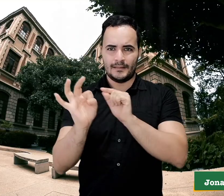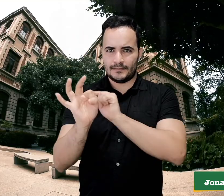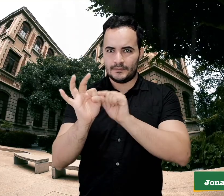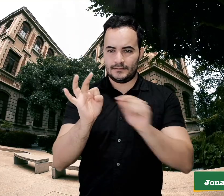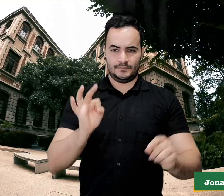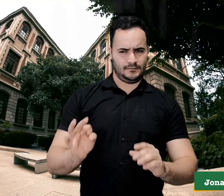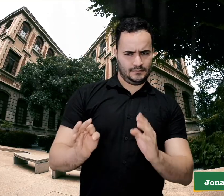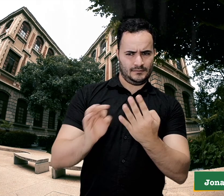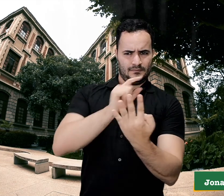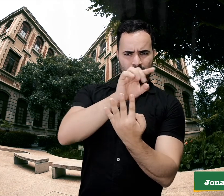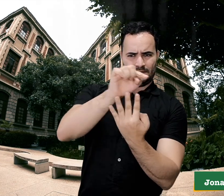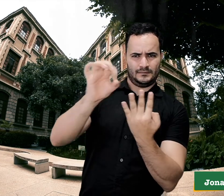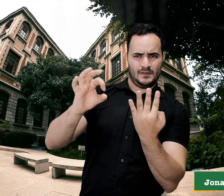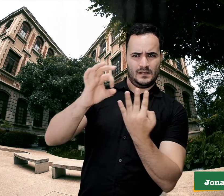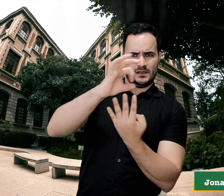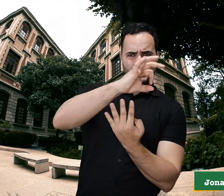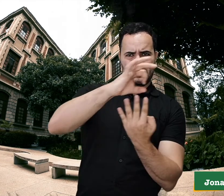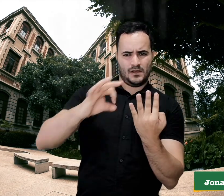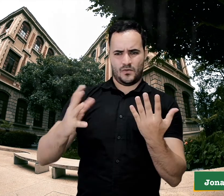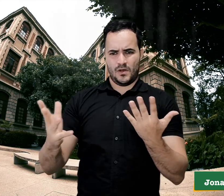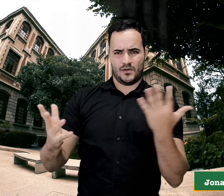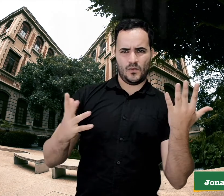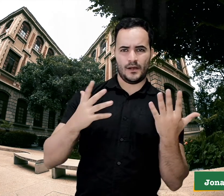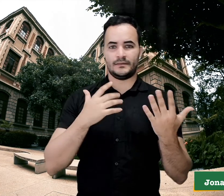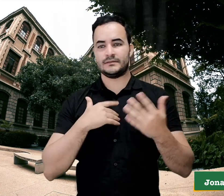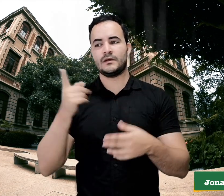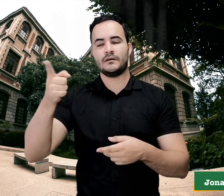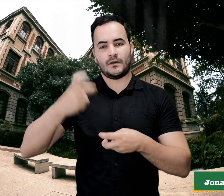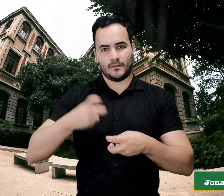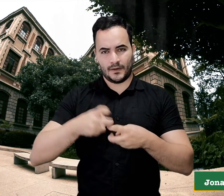diferenciar de una respuesta válida con una falsa.